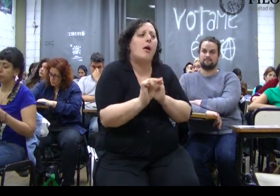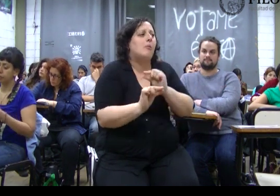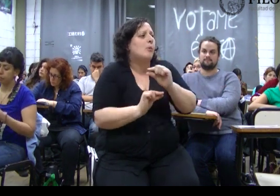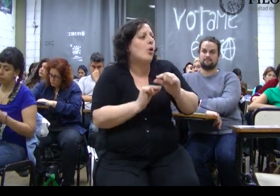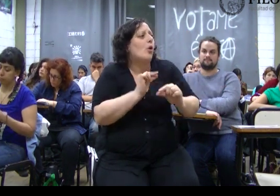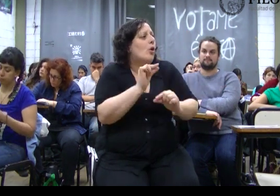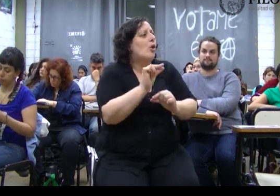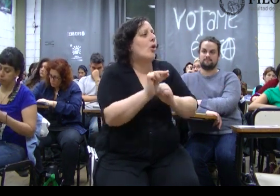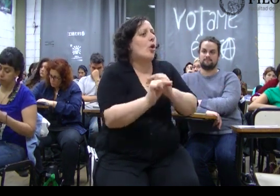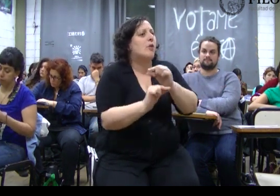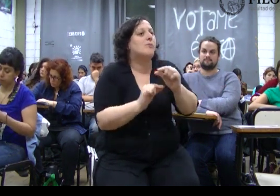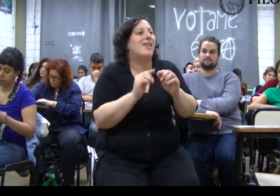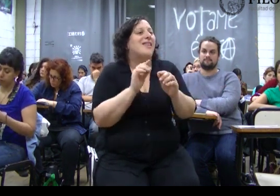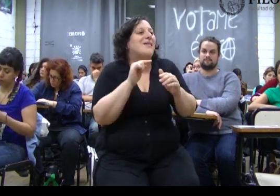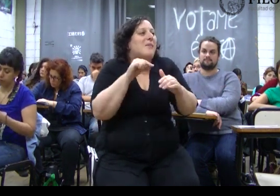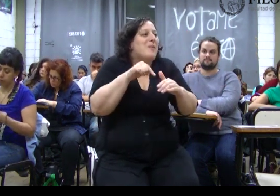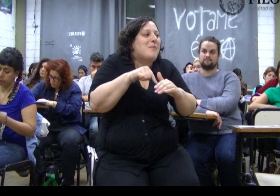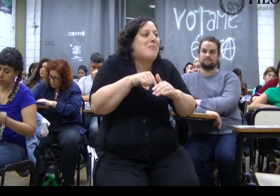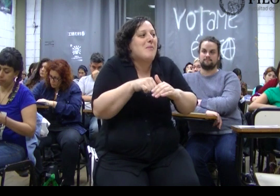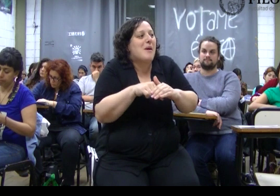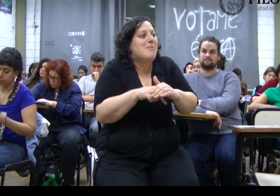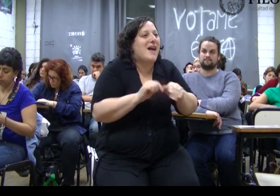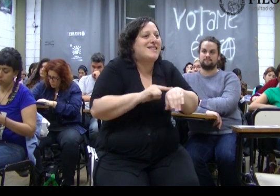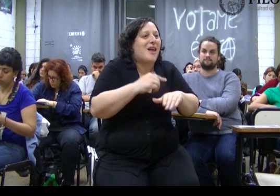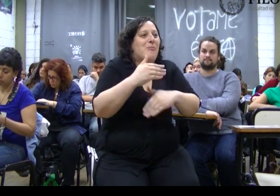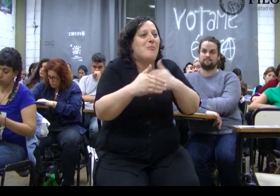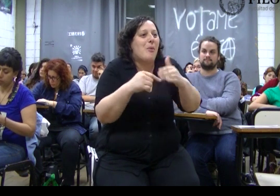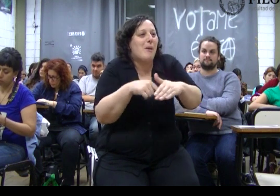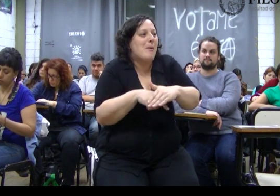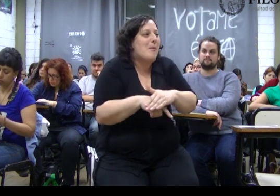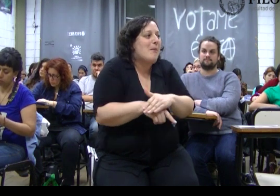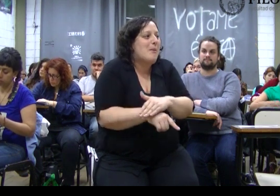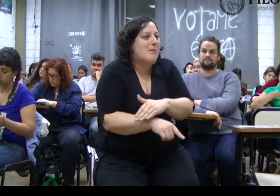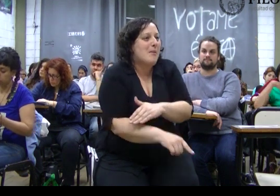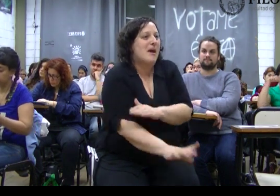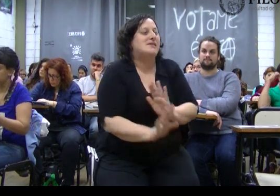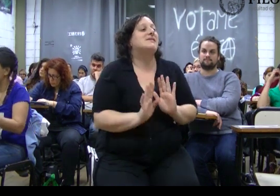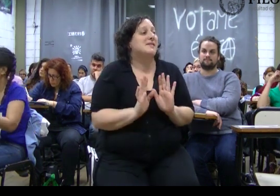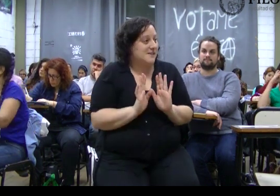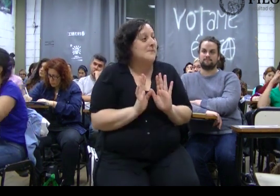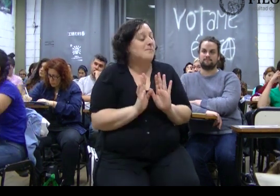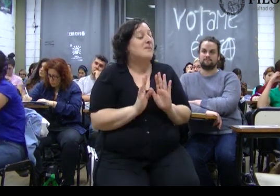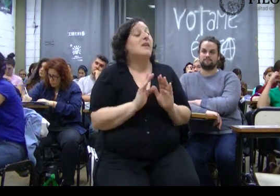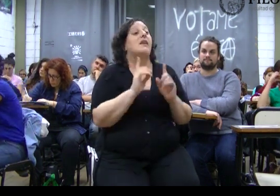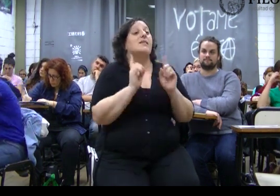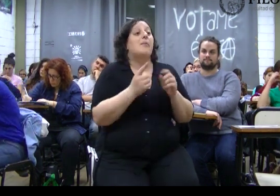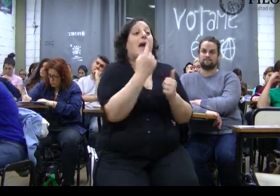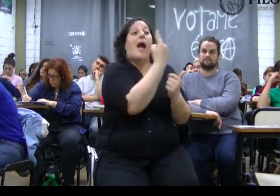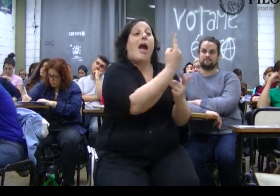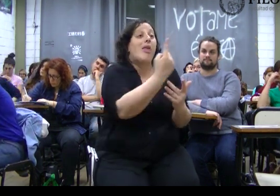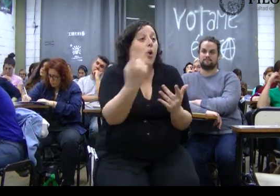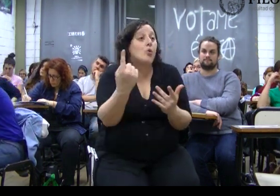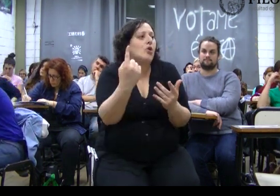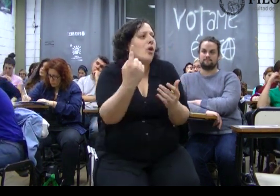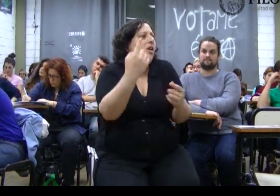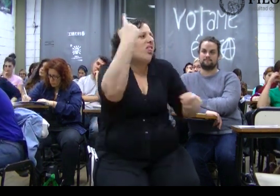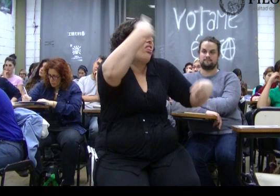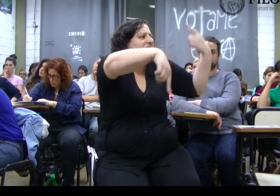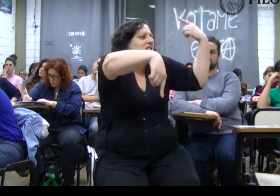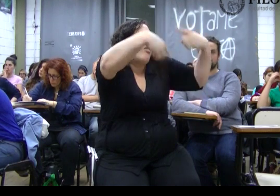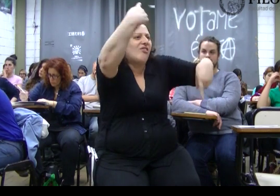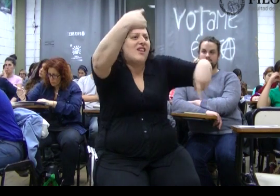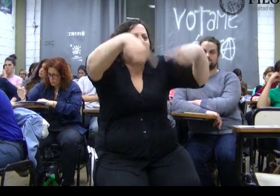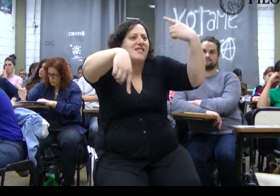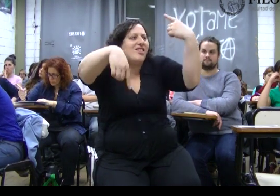teniendo profundidad de a poco, y que también cada uno en esta diversidad vive la sexualidad de forma muy